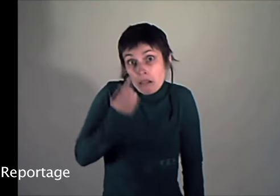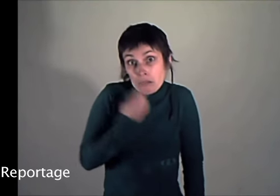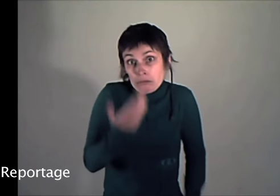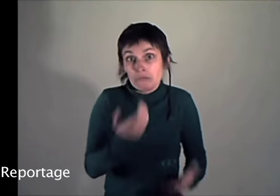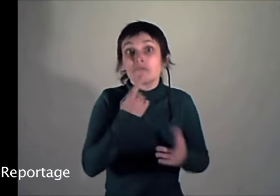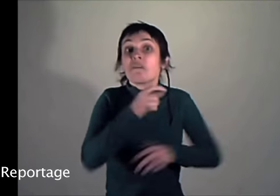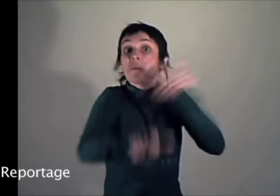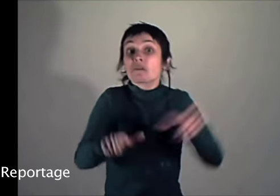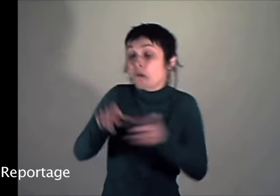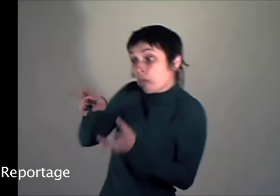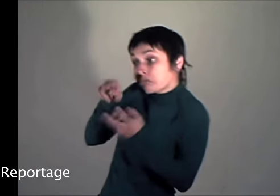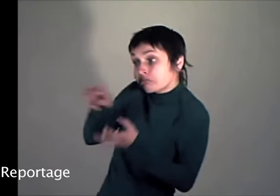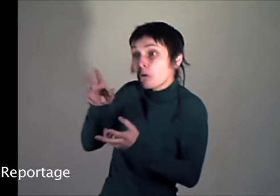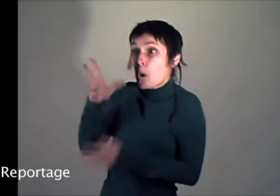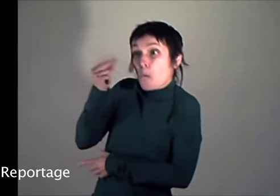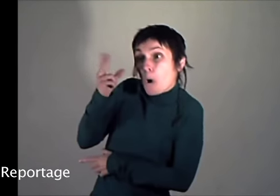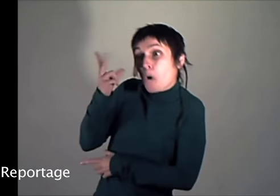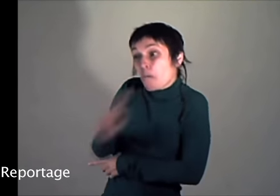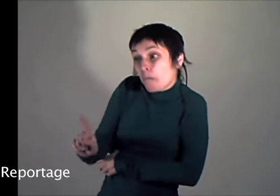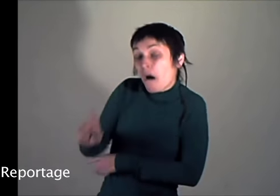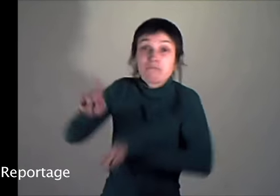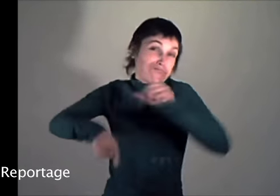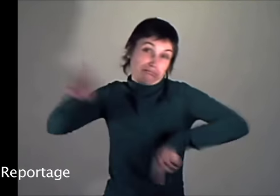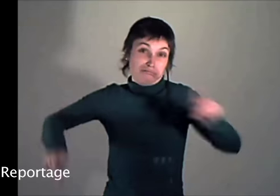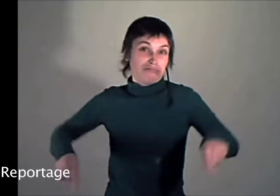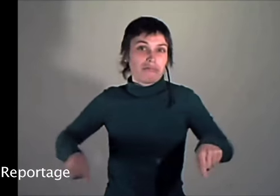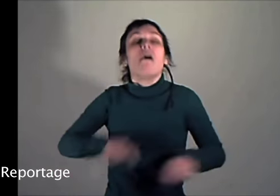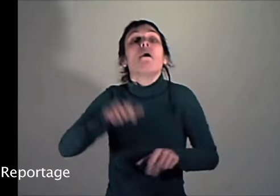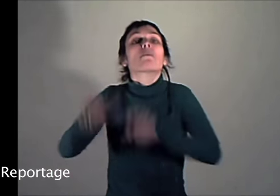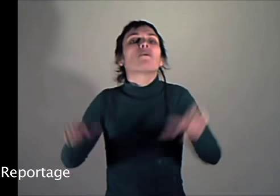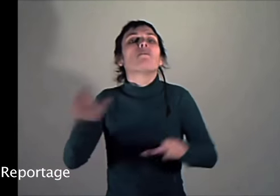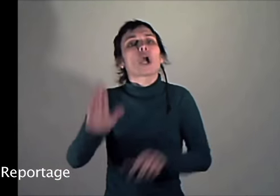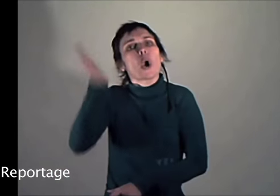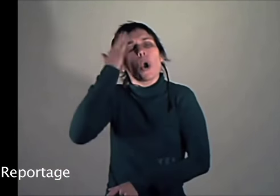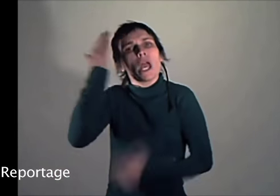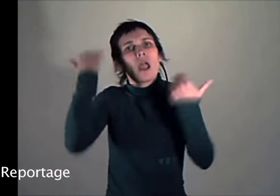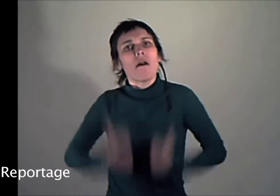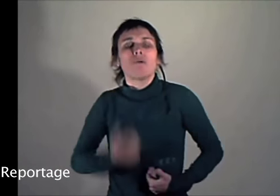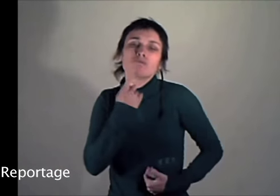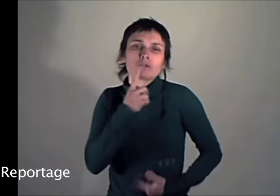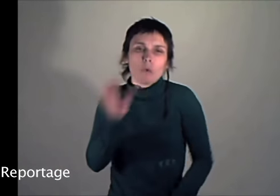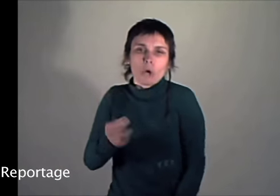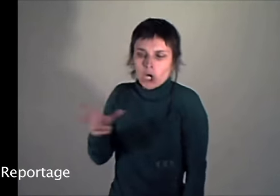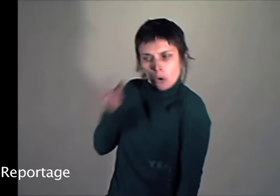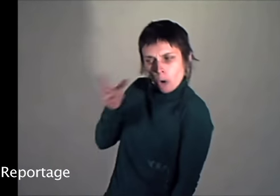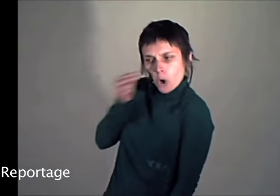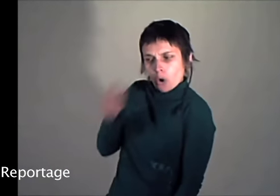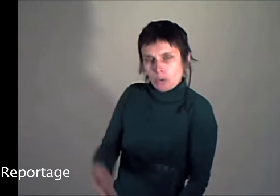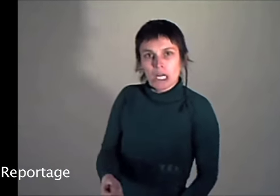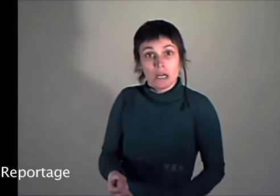Janina. Oui, je parlais, oui. Je parlais avec ma voix, oui. Ouais. Oui, tout à fait. Et les gens me comprenaient